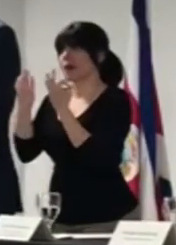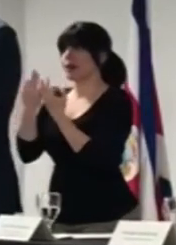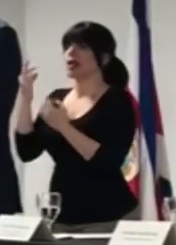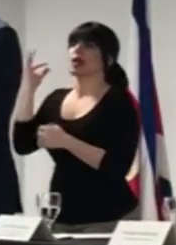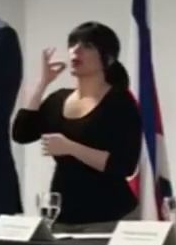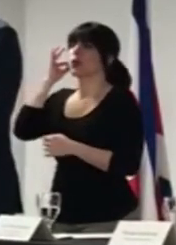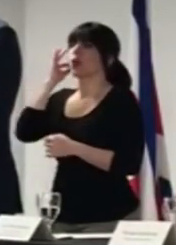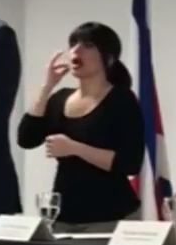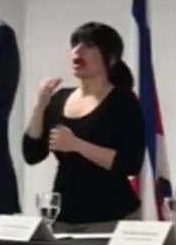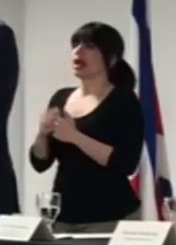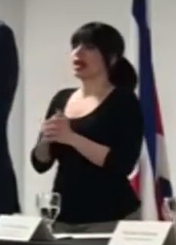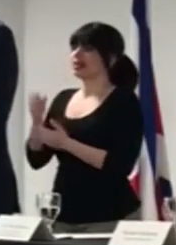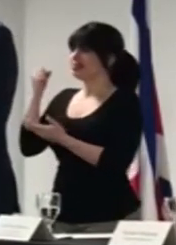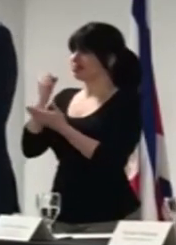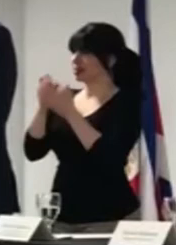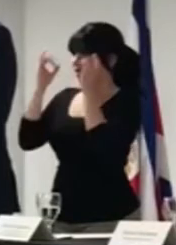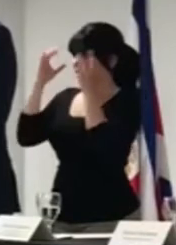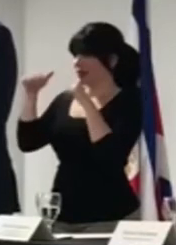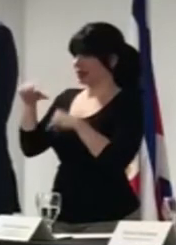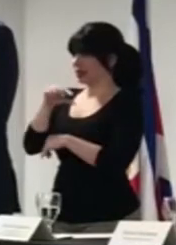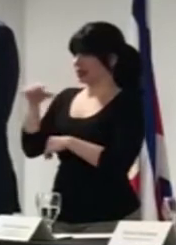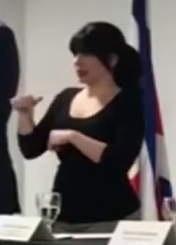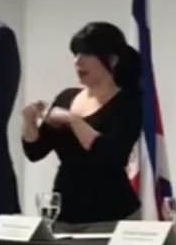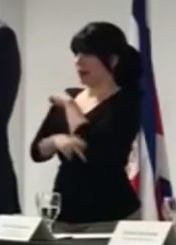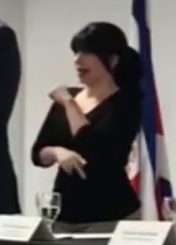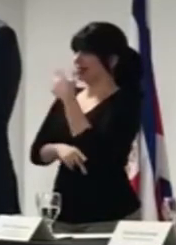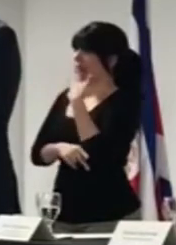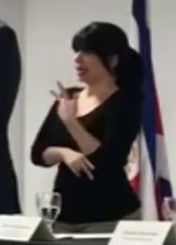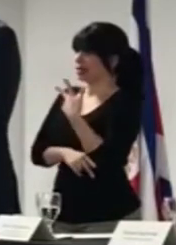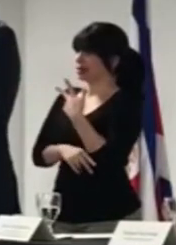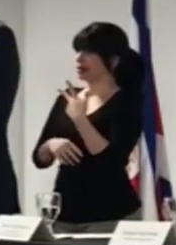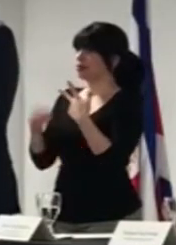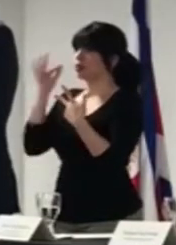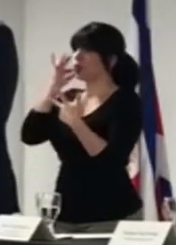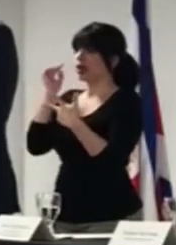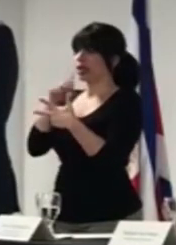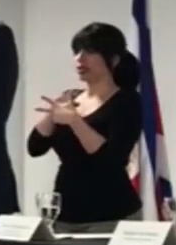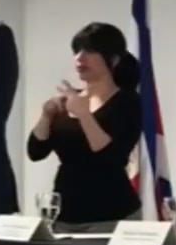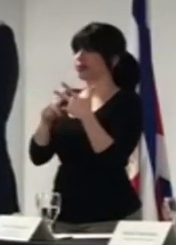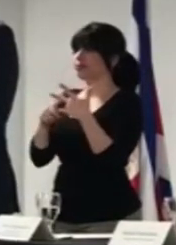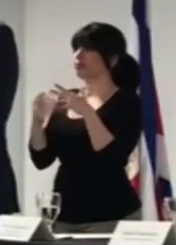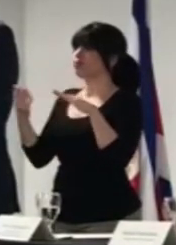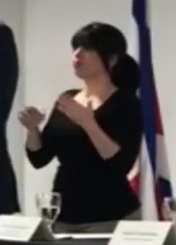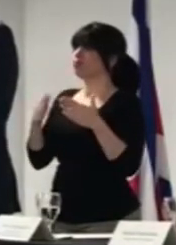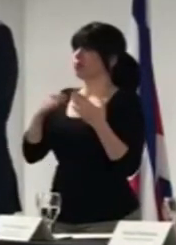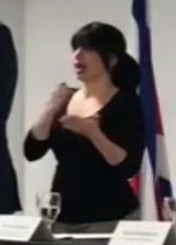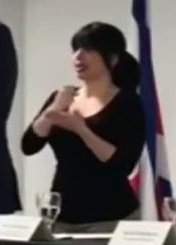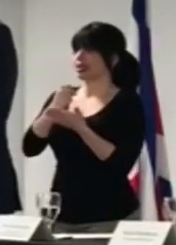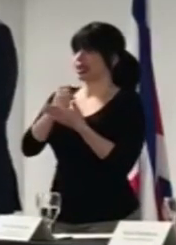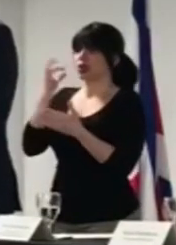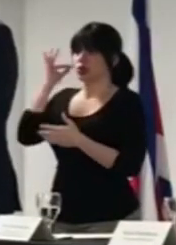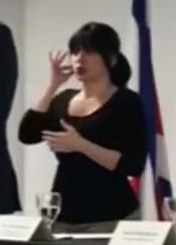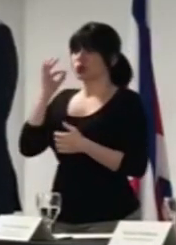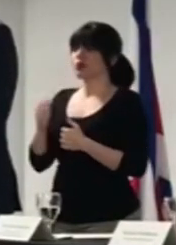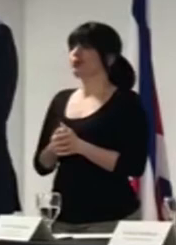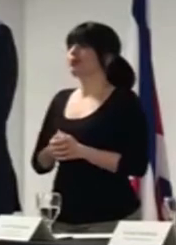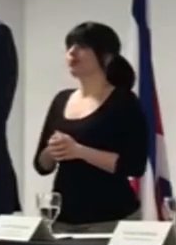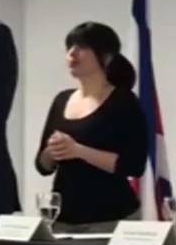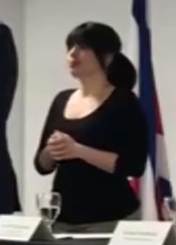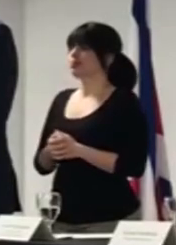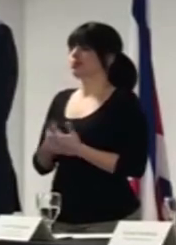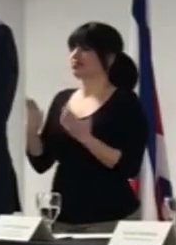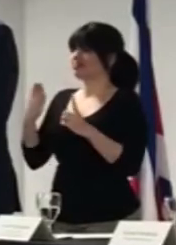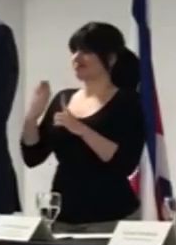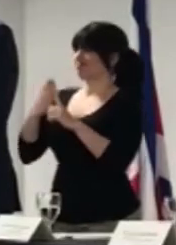fueron brutalmente asesinadas esta semana en el país, 3 víctimas de femicidios que